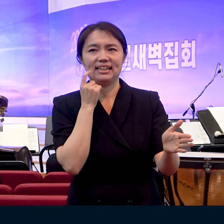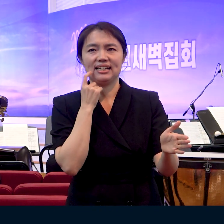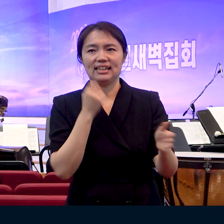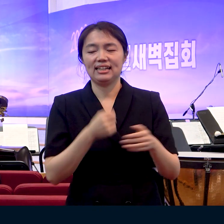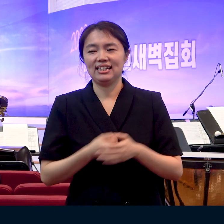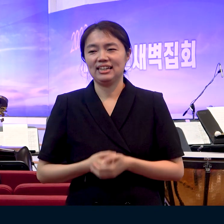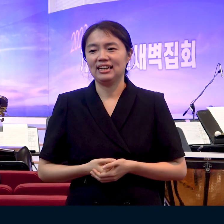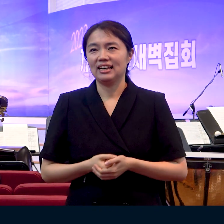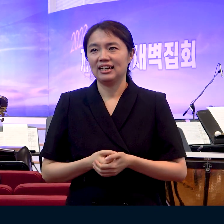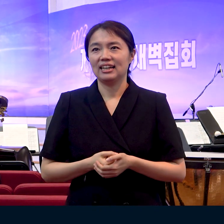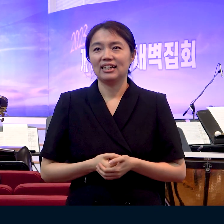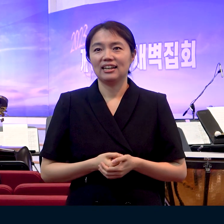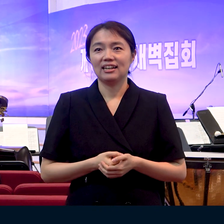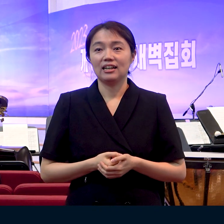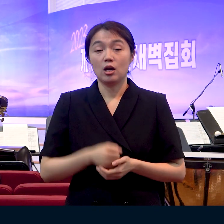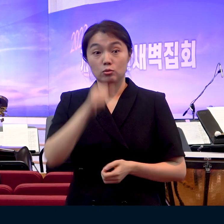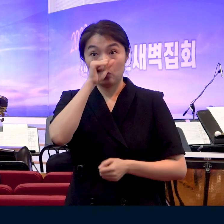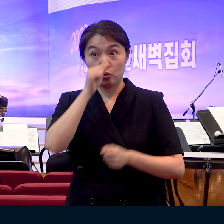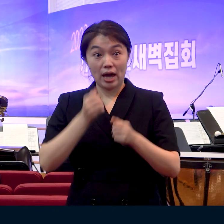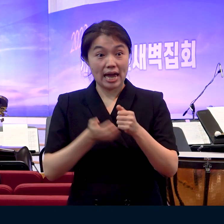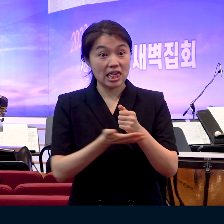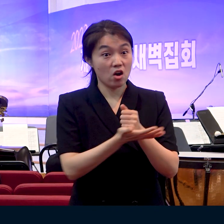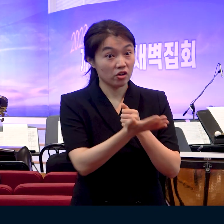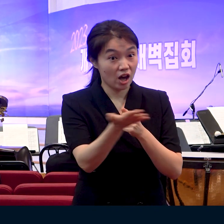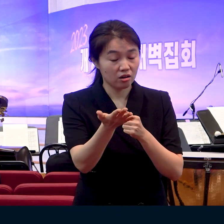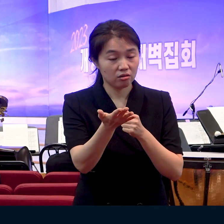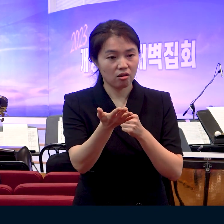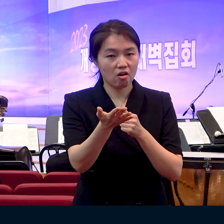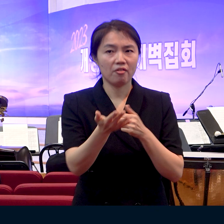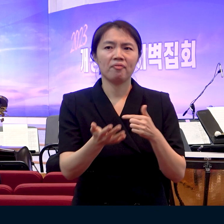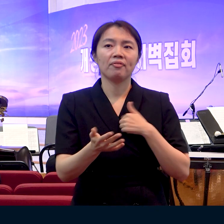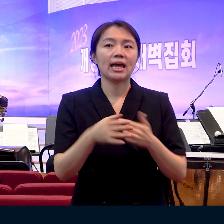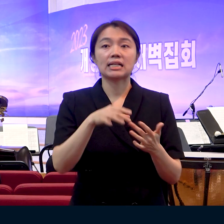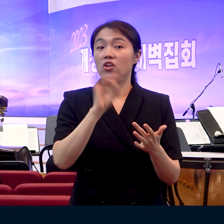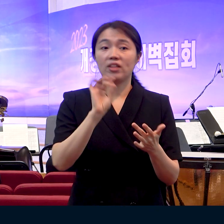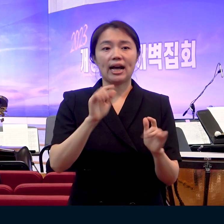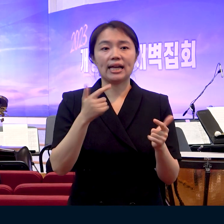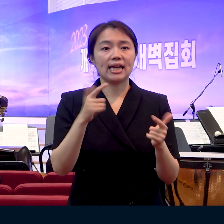여러분, 선한 영향력은요 선택사항이 아니에요.